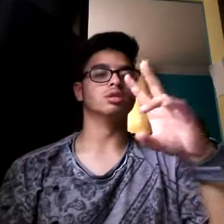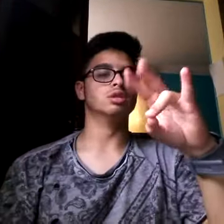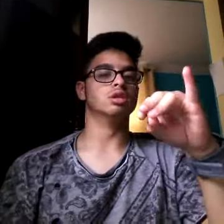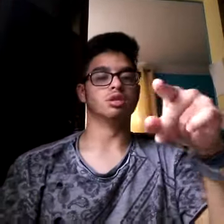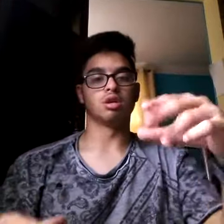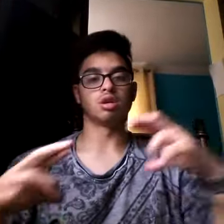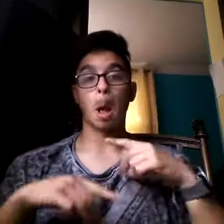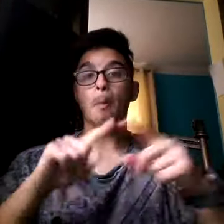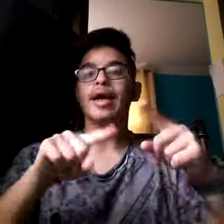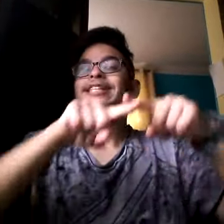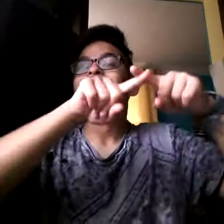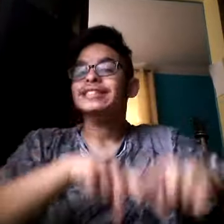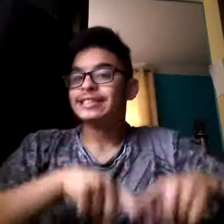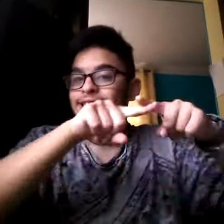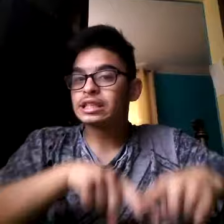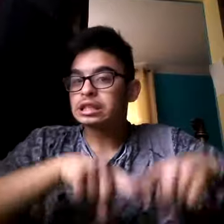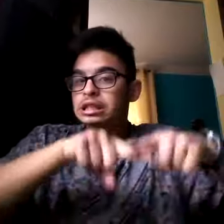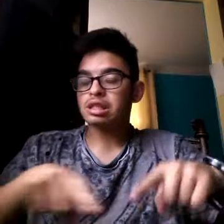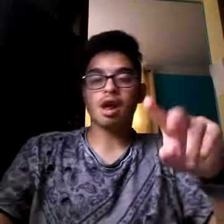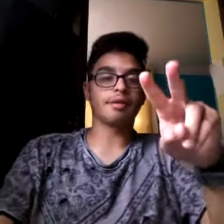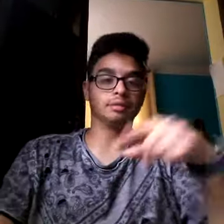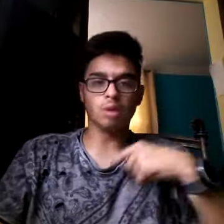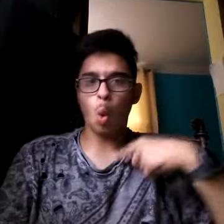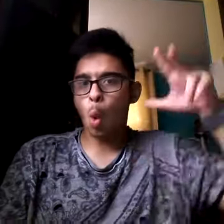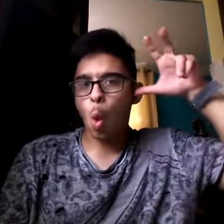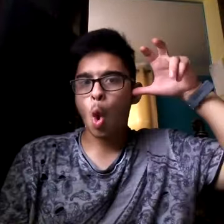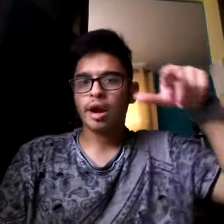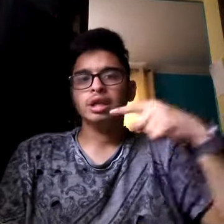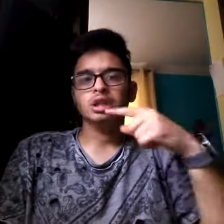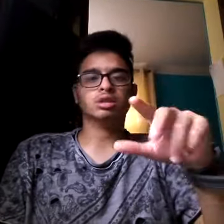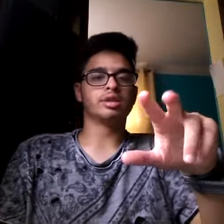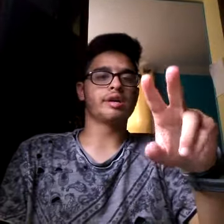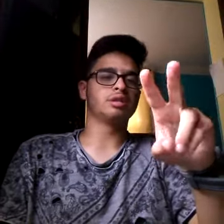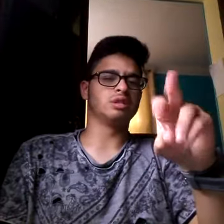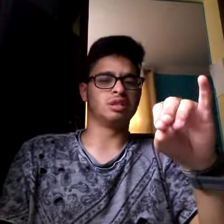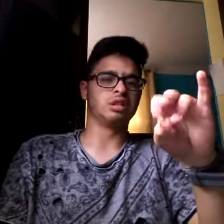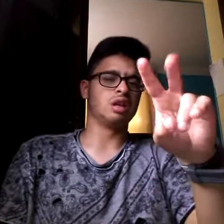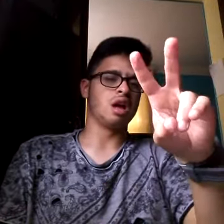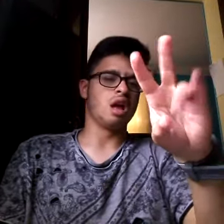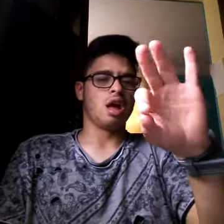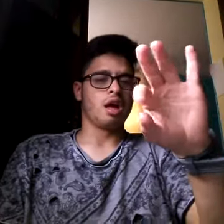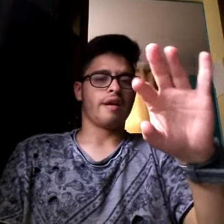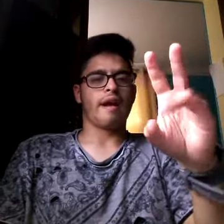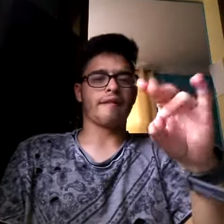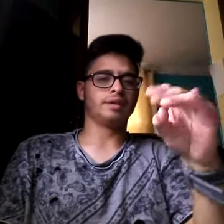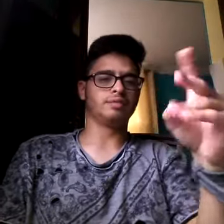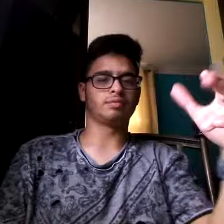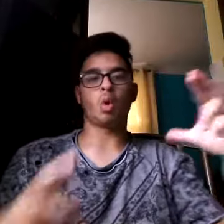información. Tendremos más. Si usted tiene una denuncia que reportar, llámenos al número en pantalla porque Telemundo responde.